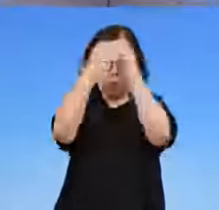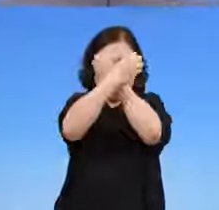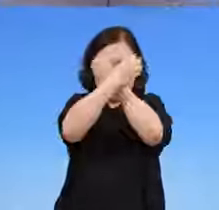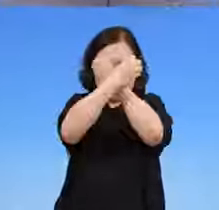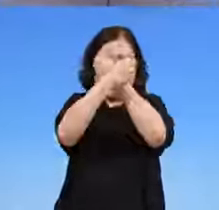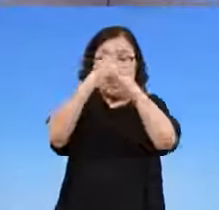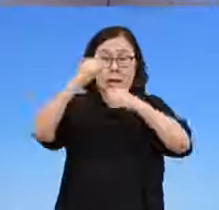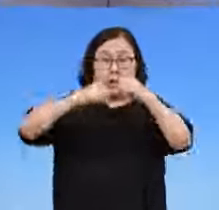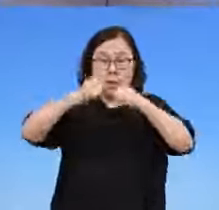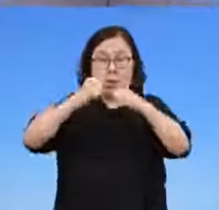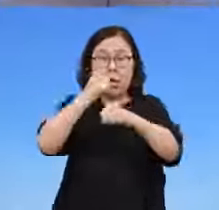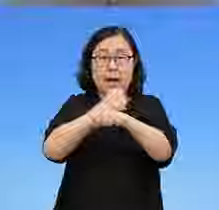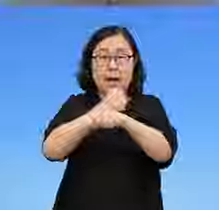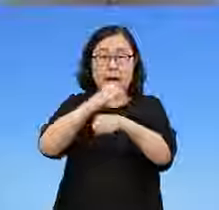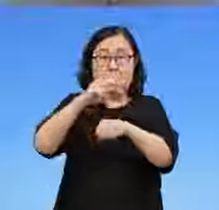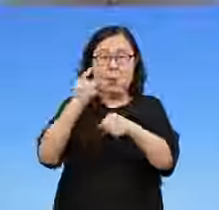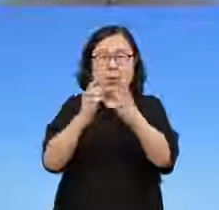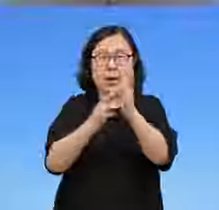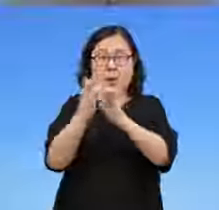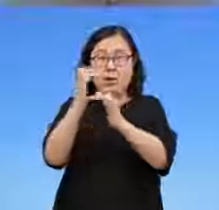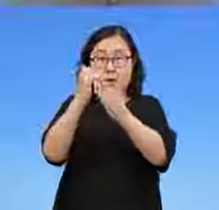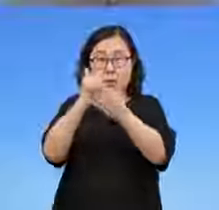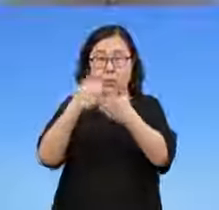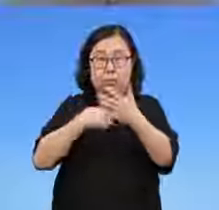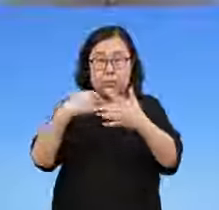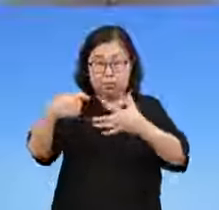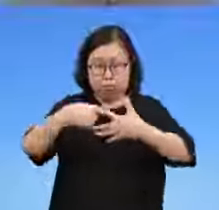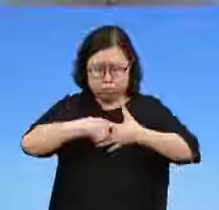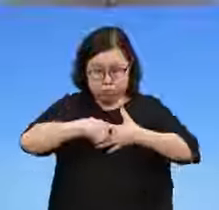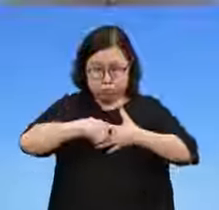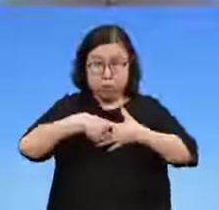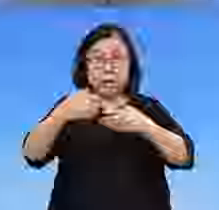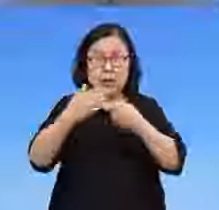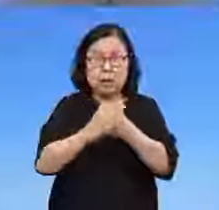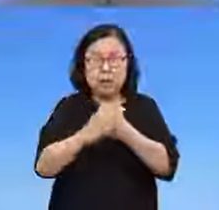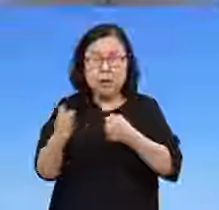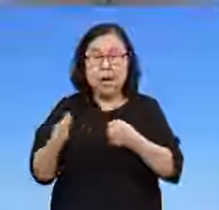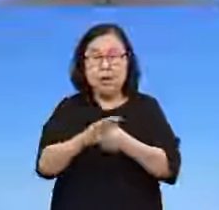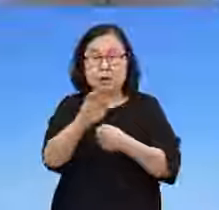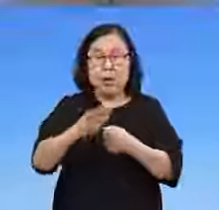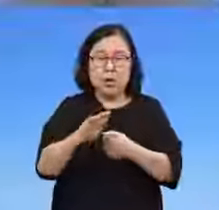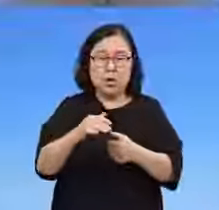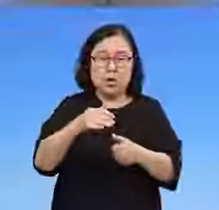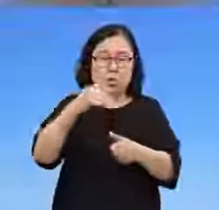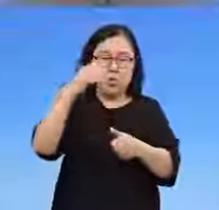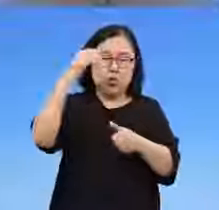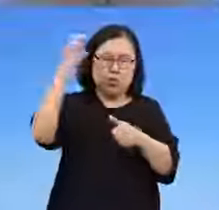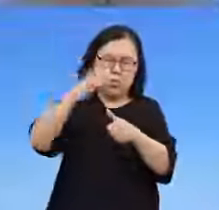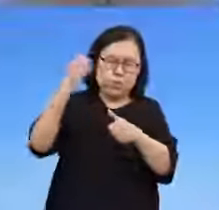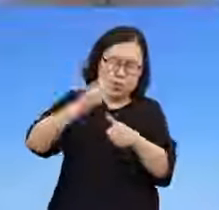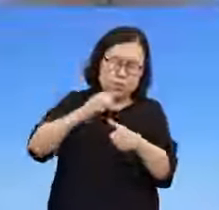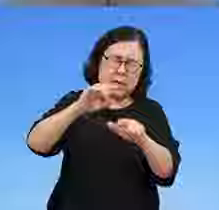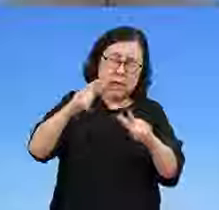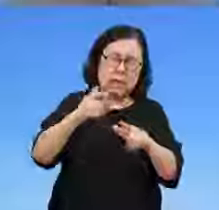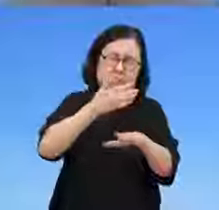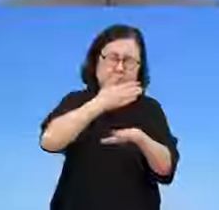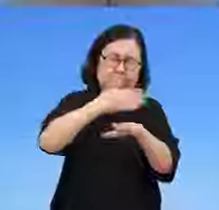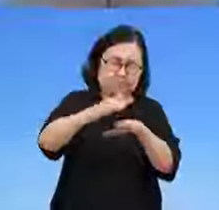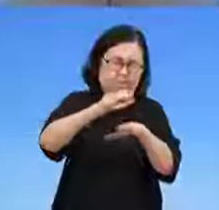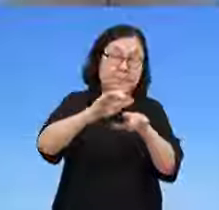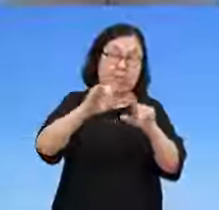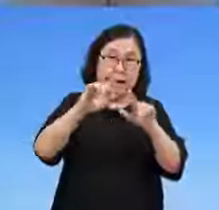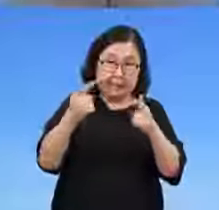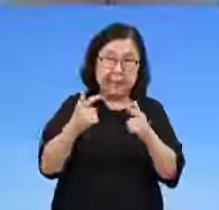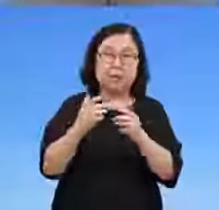이런 오해받을 짓을 해도 이분은 중심을 보시는 분이기 때문에 절대로 우리를 꾸짖지 않고 내치지 않으실